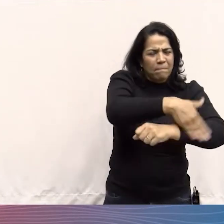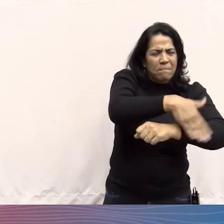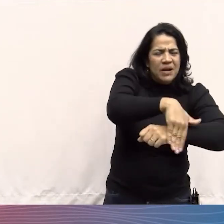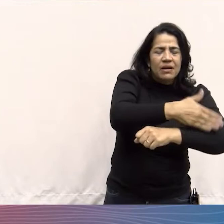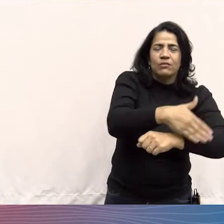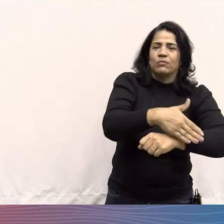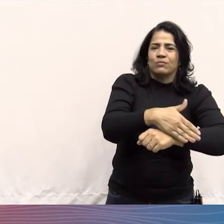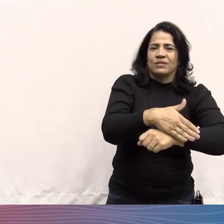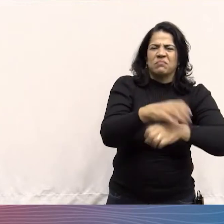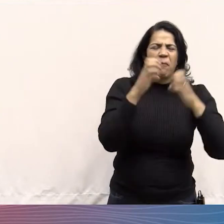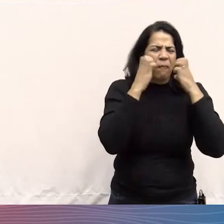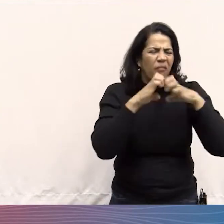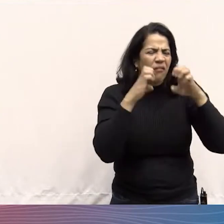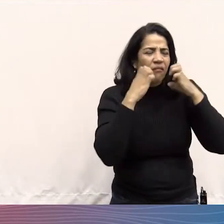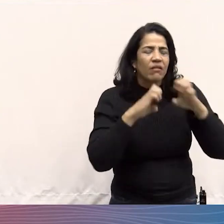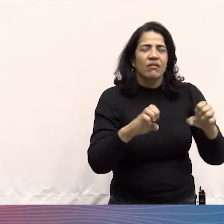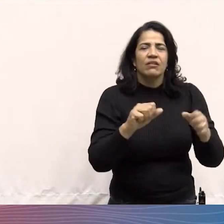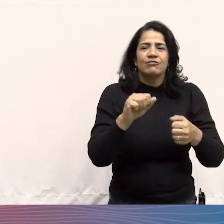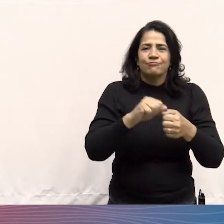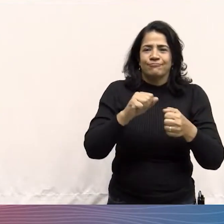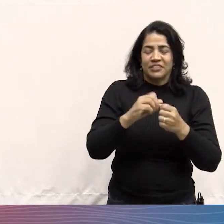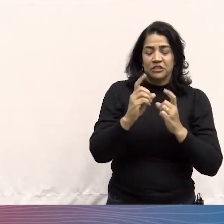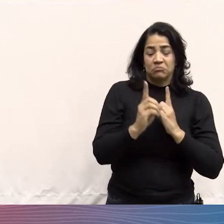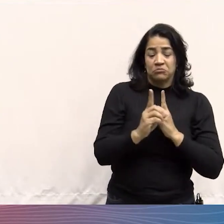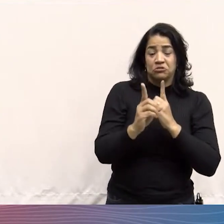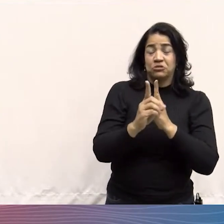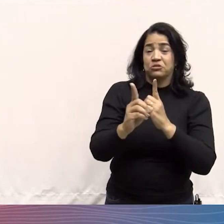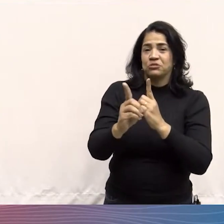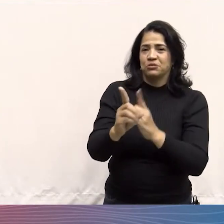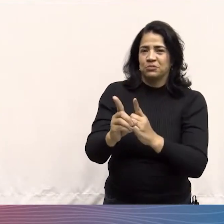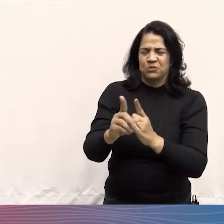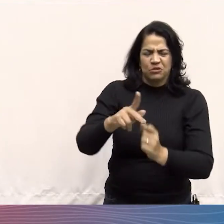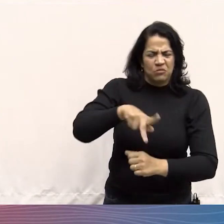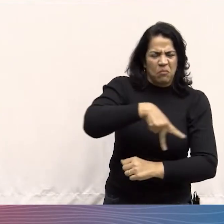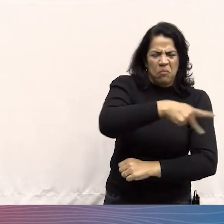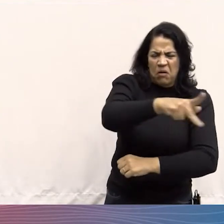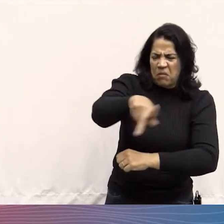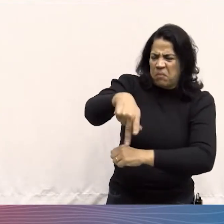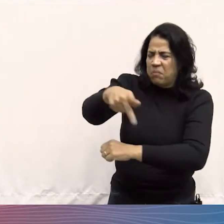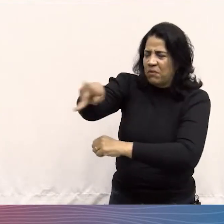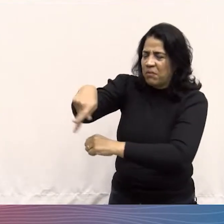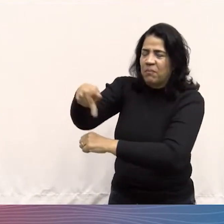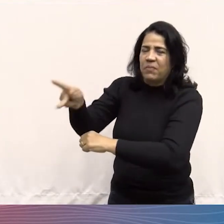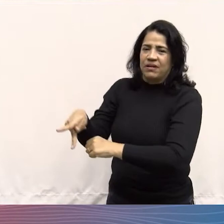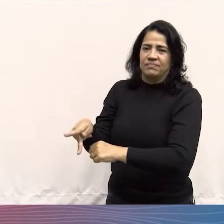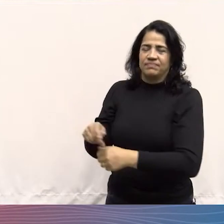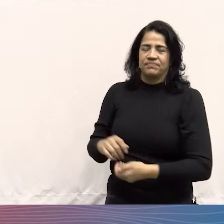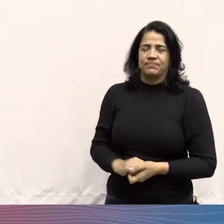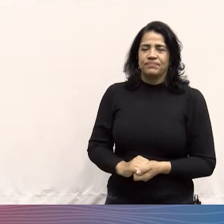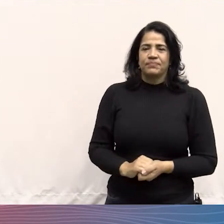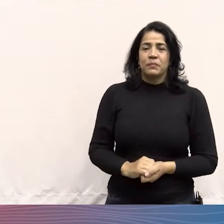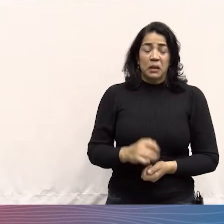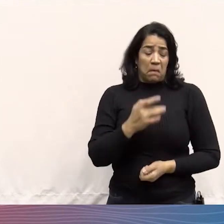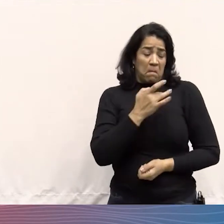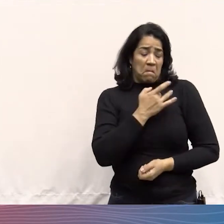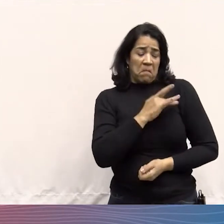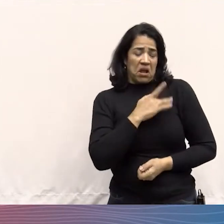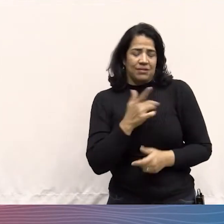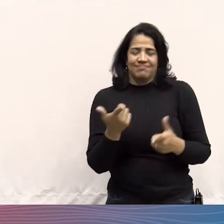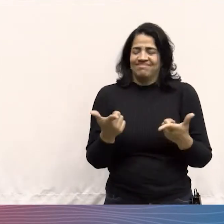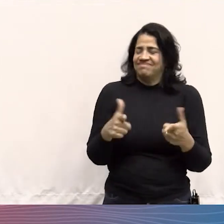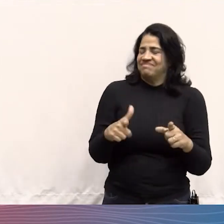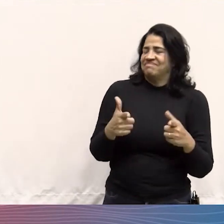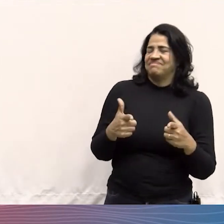fazei discípulos de todas as nações. Irmãos, você não precisa ter medo, você tem a autoridade te